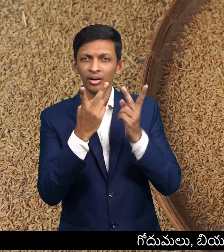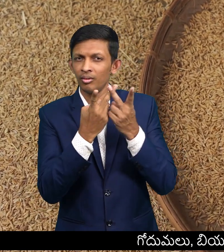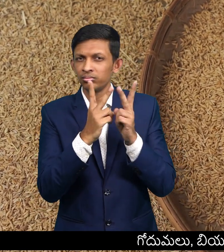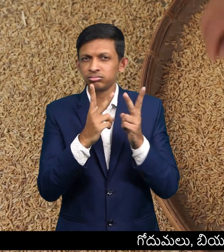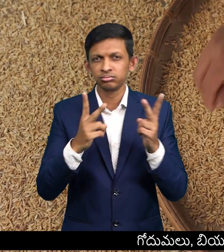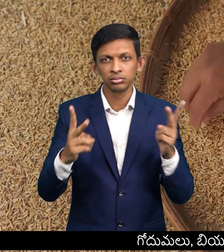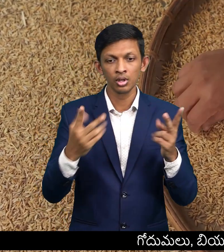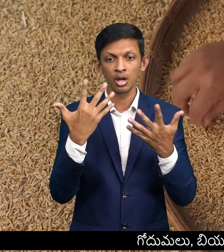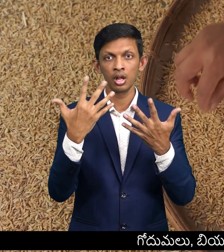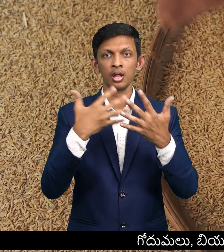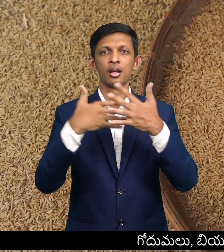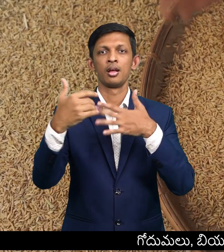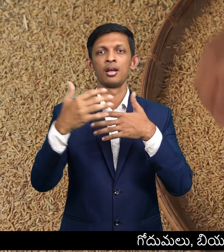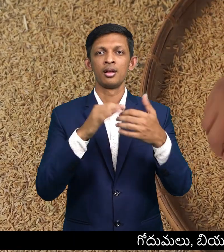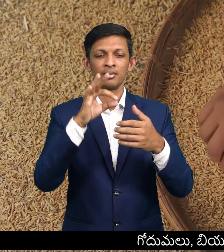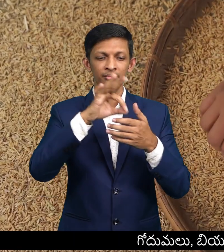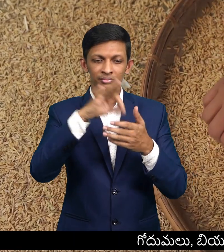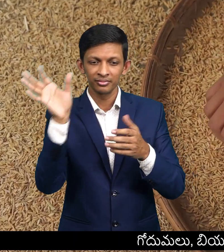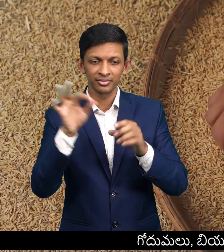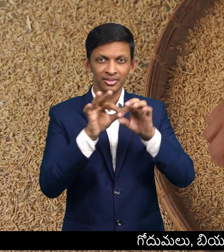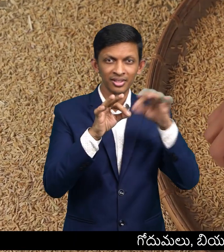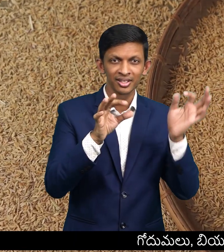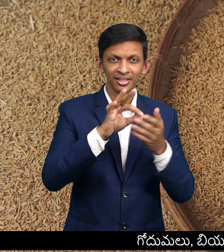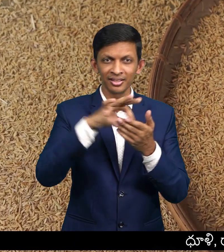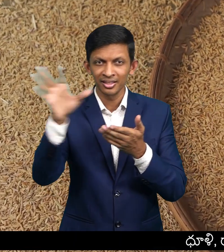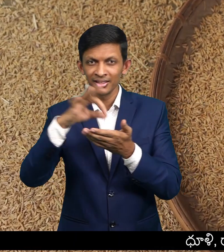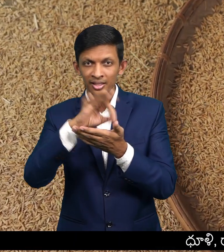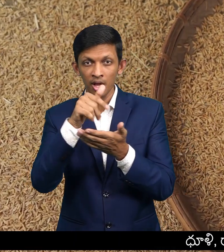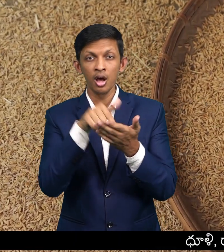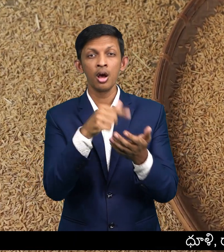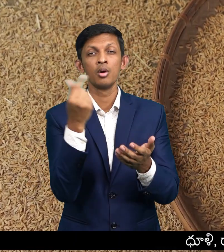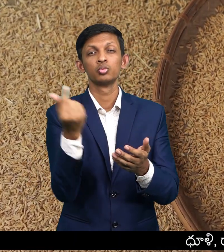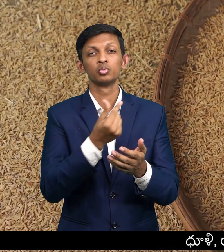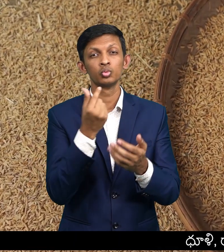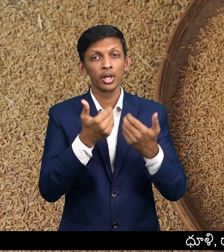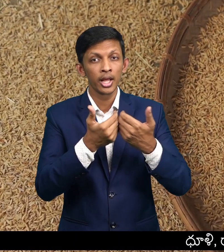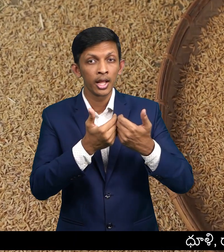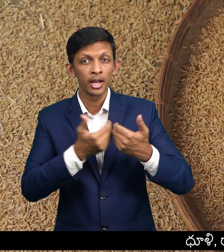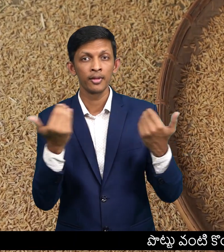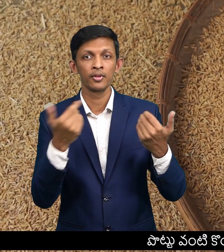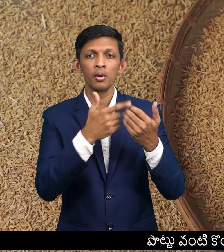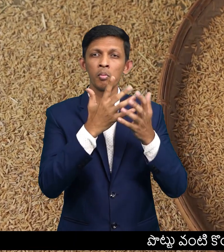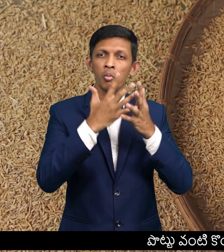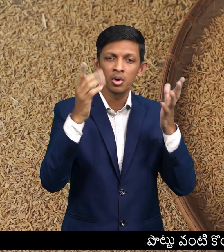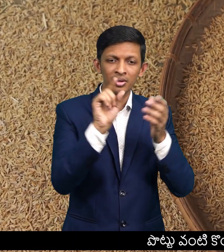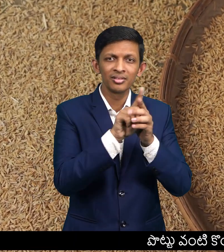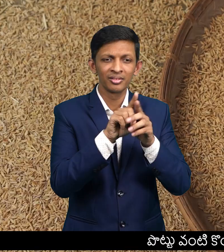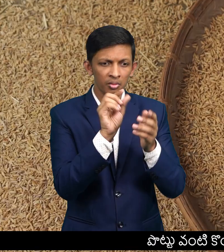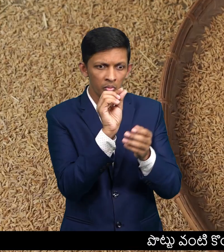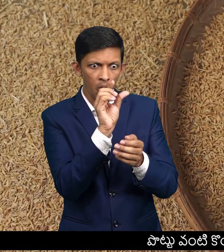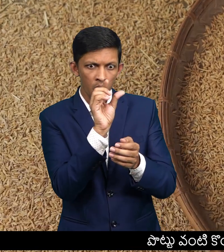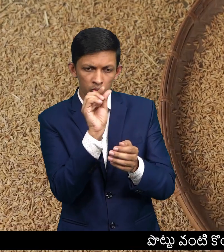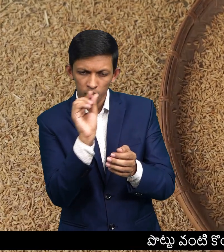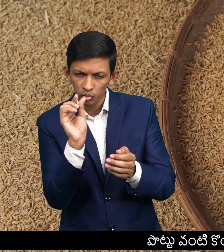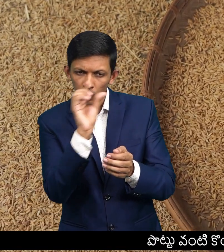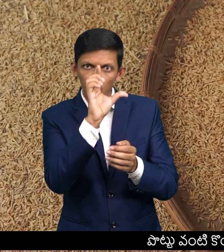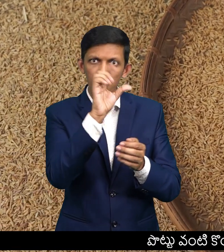గోధుమలు, బియ్యం లేదా పప్పుల నుండి ధూళి, రాయి మరియు పొట్టు వంటి కొంచెం పెద్ద